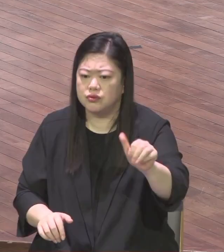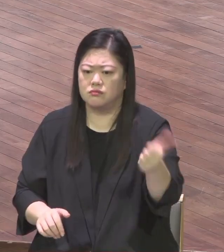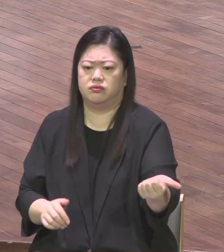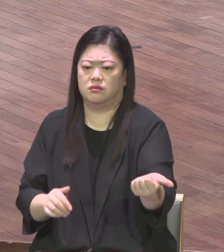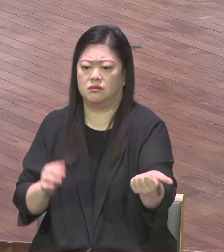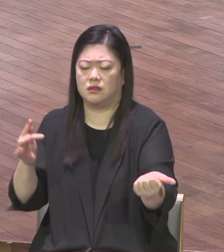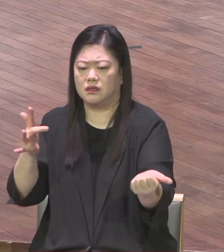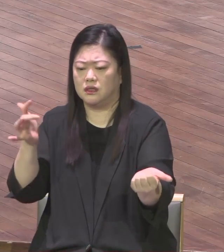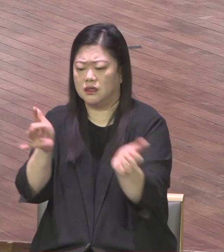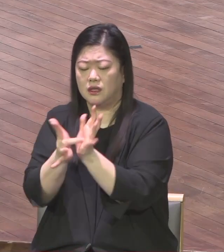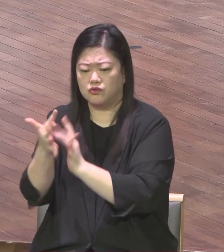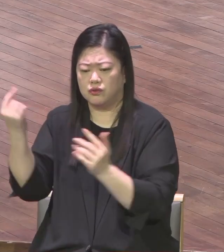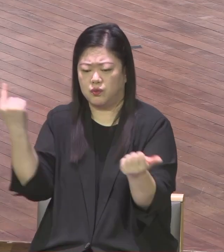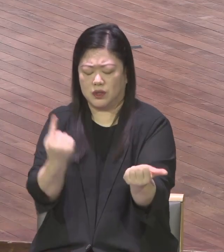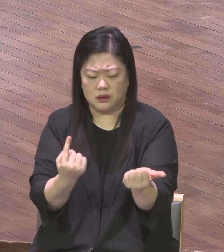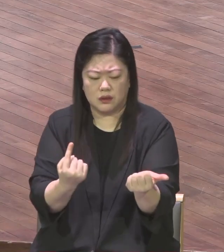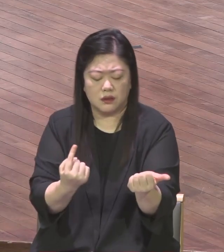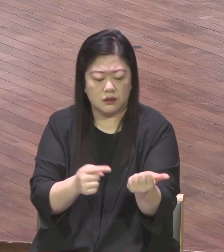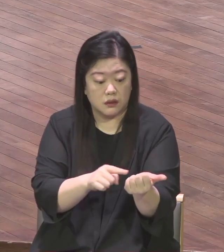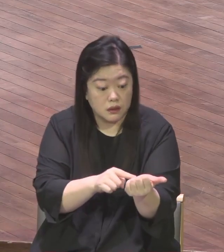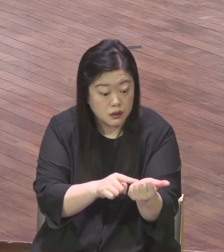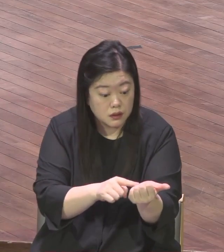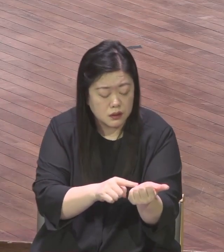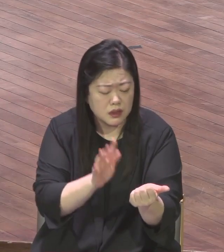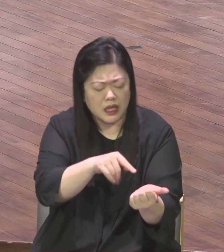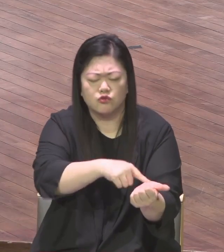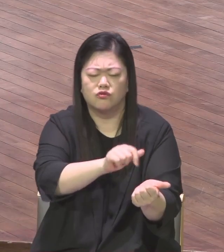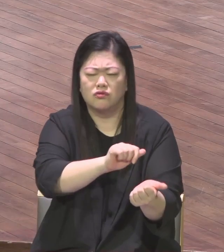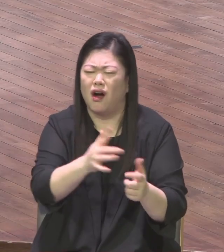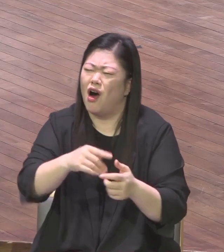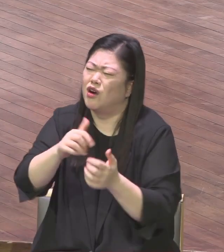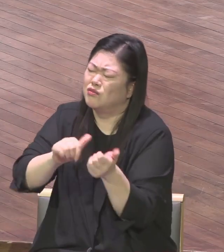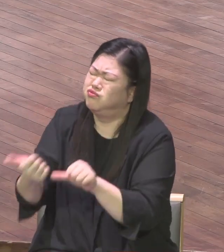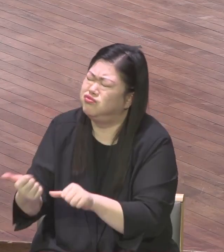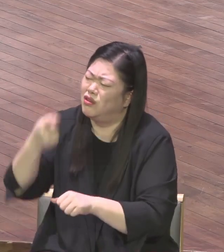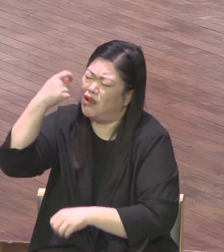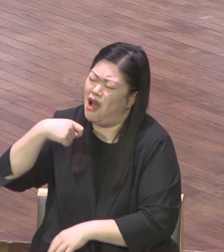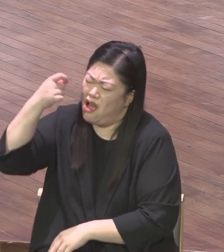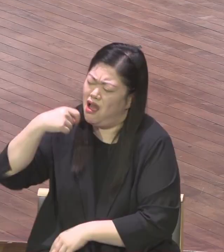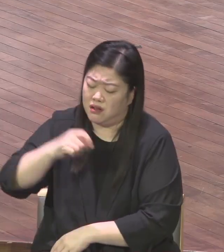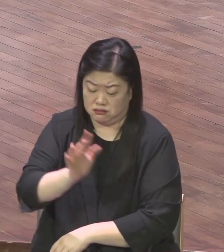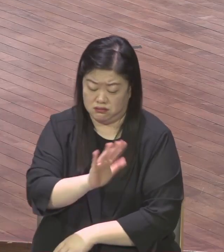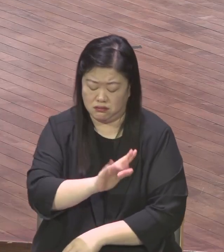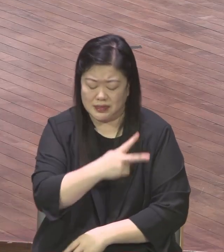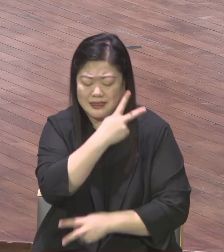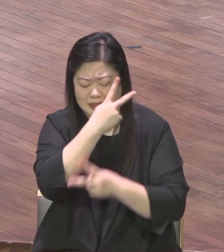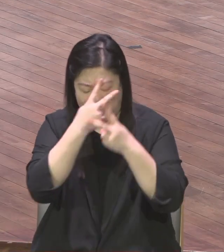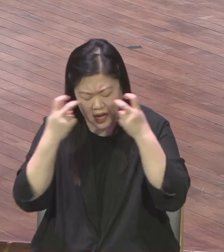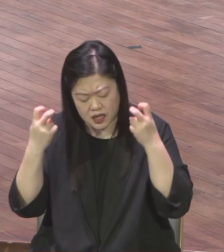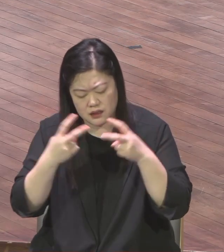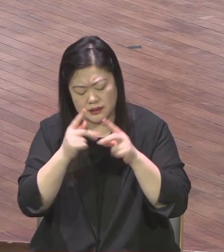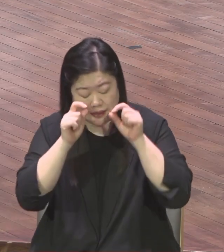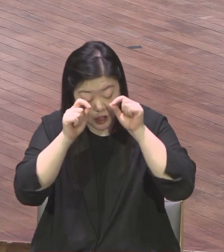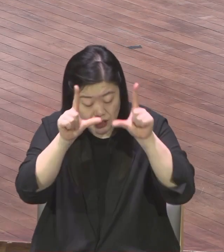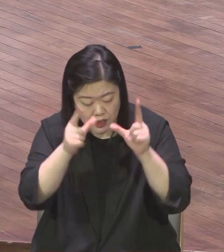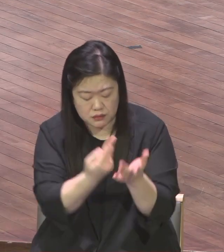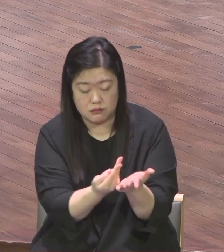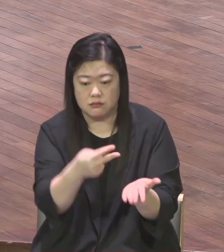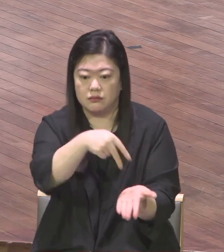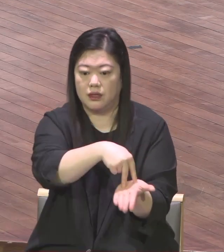잔다. 회당장 야이로 딸이 다 죽었다고 난리가 나서 울고 불고 난리인데 아니야,